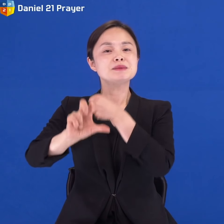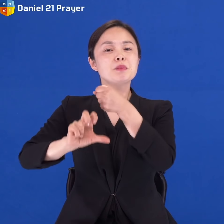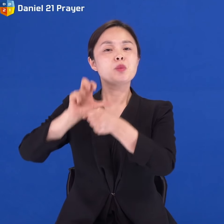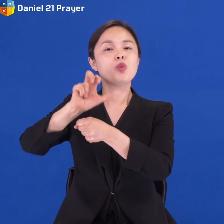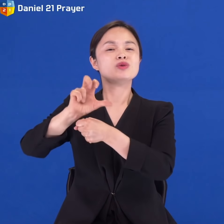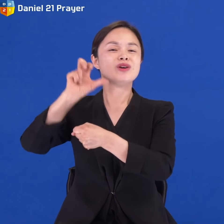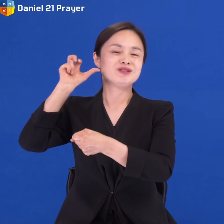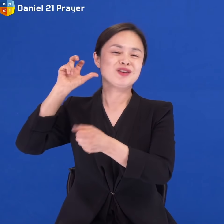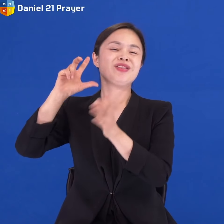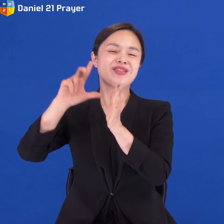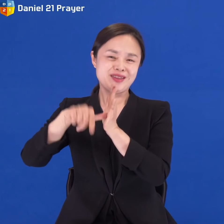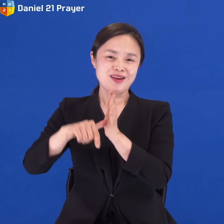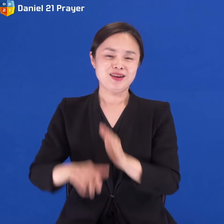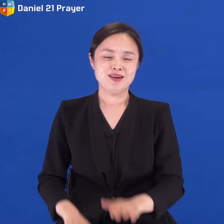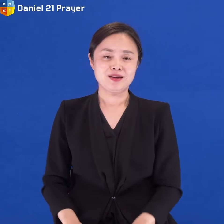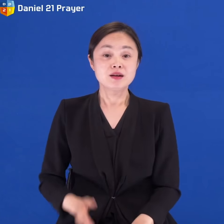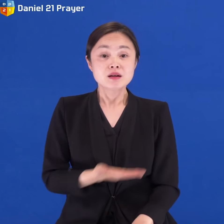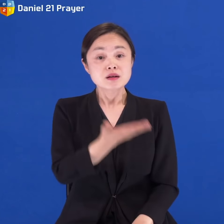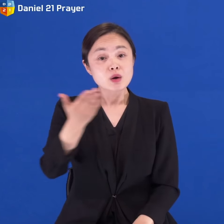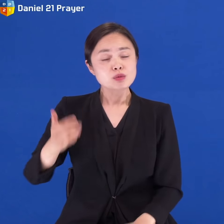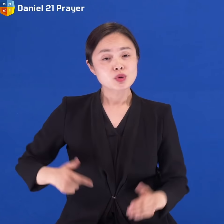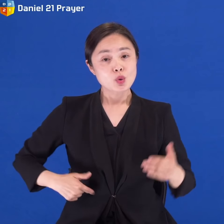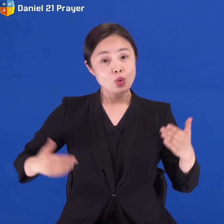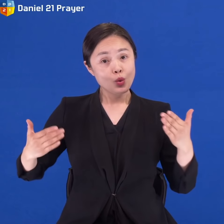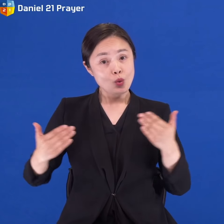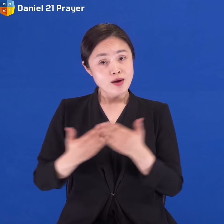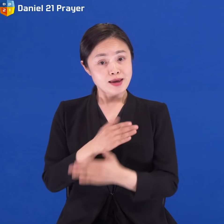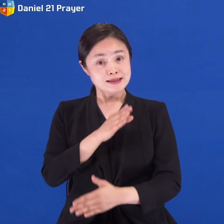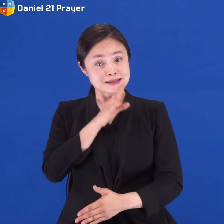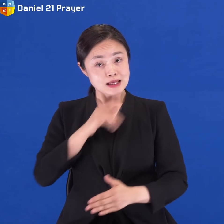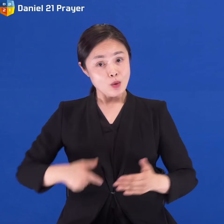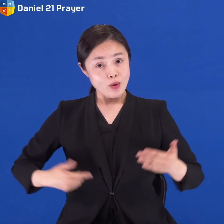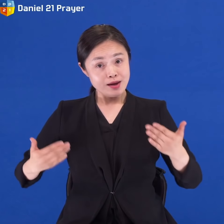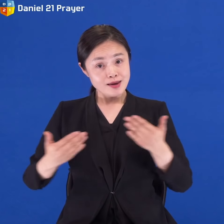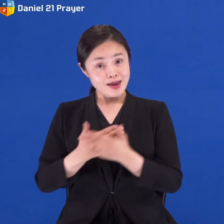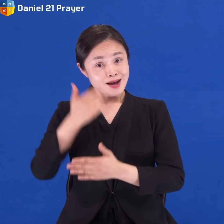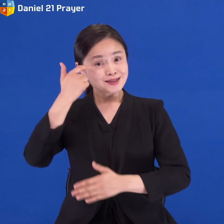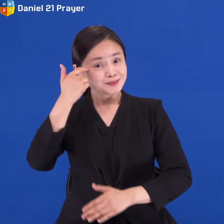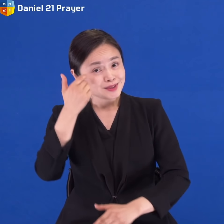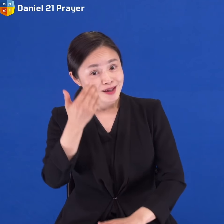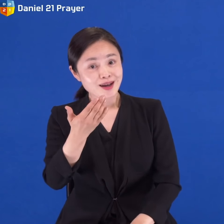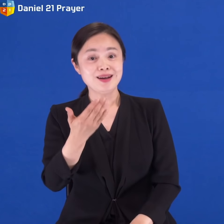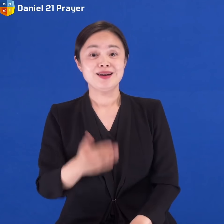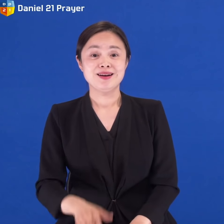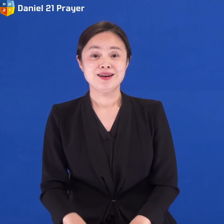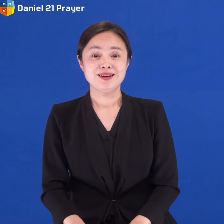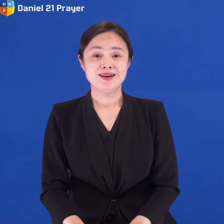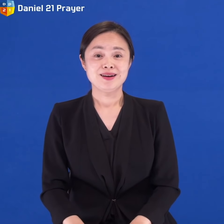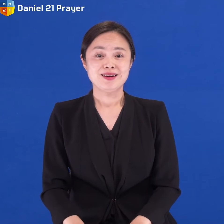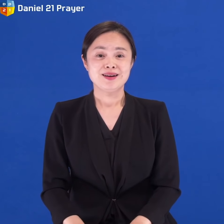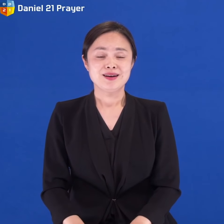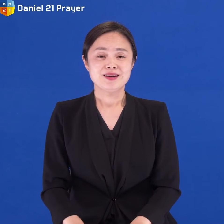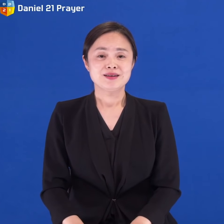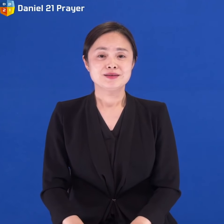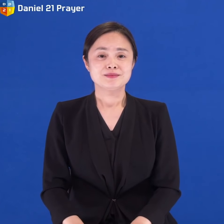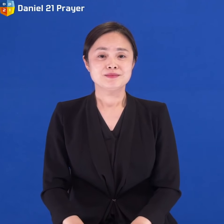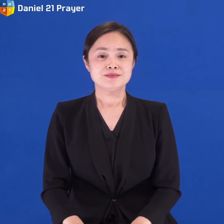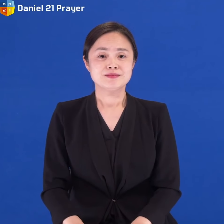여러분 진짜 회개 아십니까? 여기 오신 성도님들은 회개 아시는 분으로 100% 저는 믿습니다.